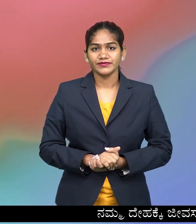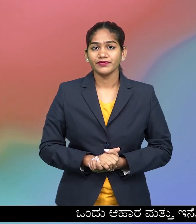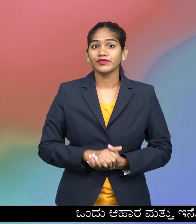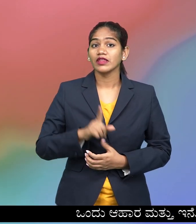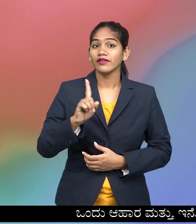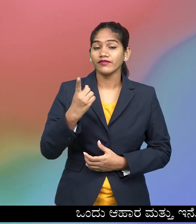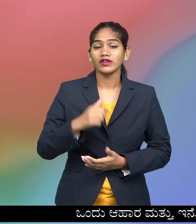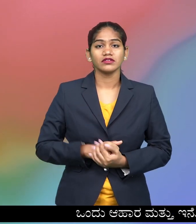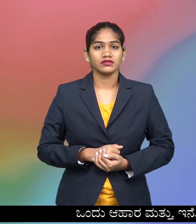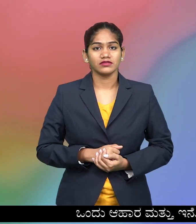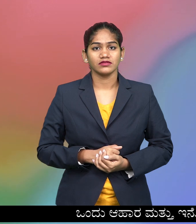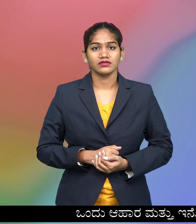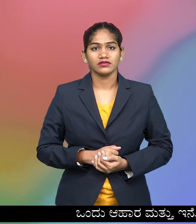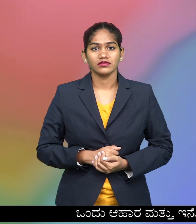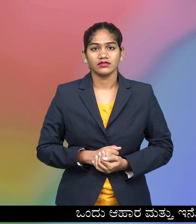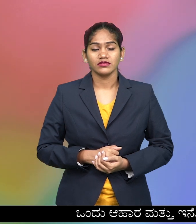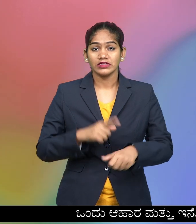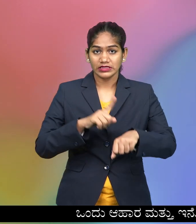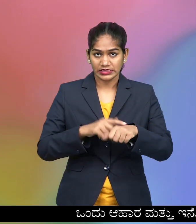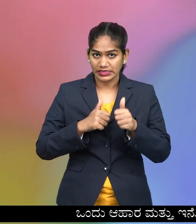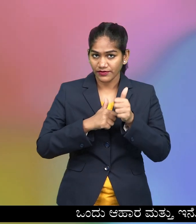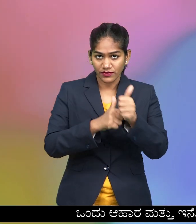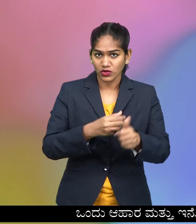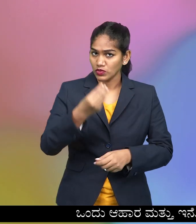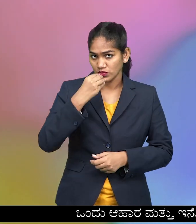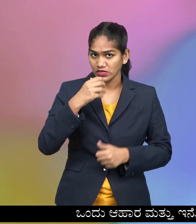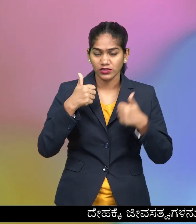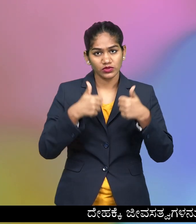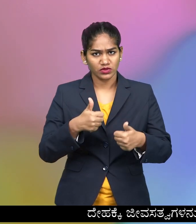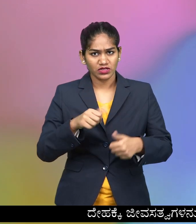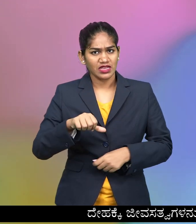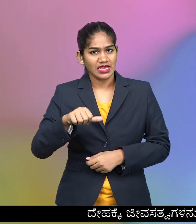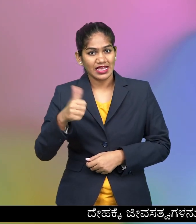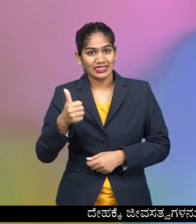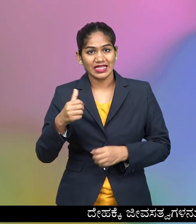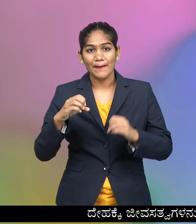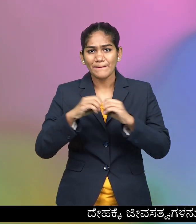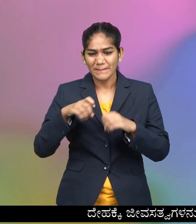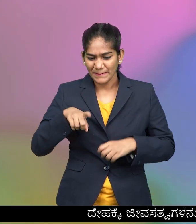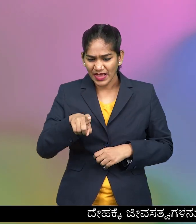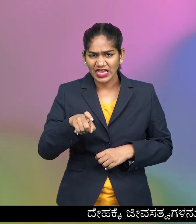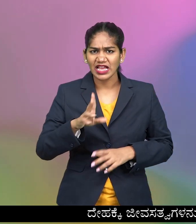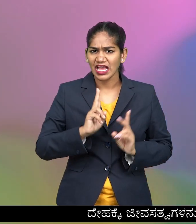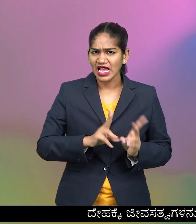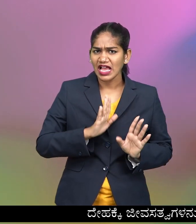ಒಂದು ಆಹಾರ ಮತ್ತು ಇನ್ನೊಂದು ಕರುಳಿನಲ್ಲಿರುವ ಬ್ಯಾಕ್ಟೀರಿಯಾಗಳು ದೇಹಕ್ಕೆ ಜೀವಸತ್ವಗಳನ್ನು ಸಂಶ್ಲೇಷಿಸುತ್ತದೆ